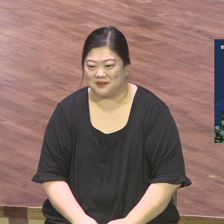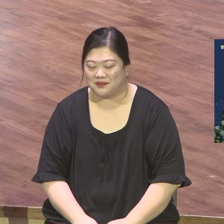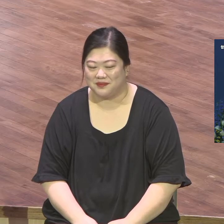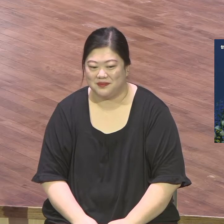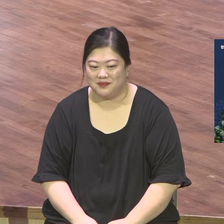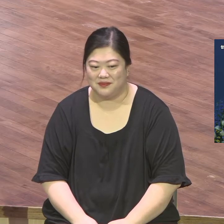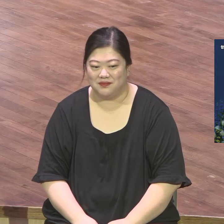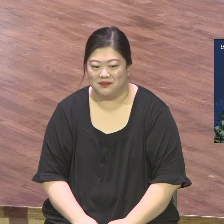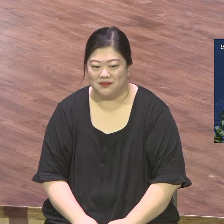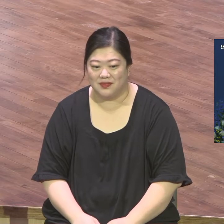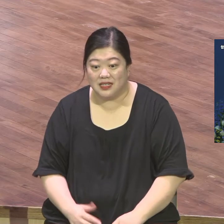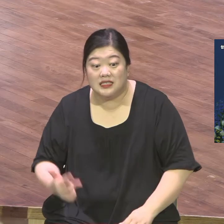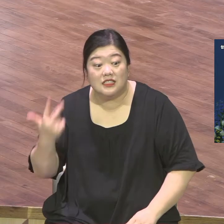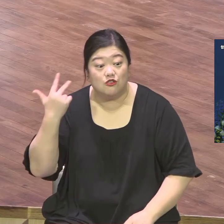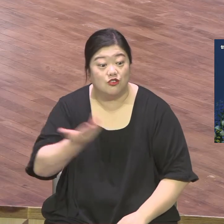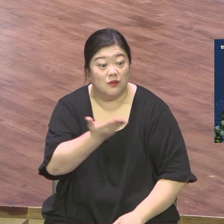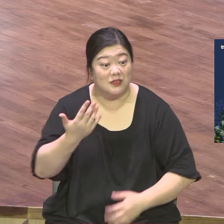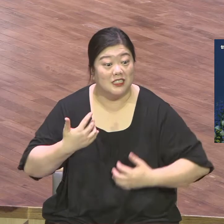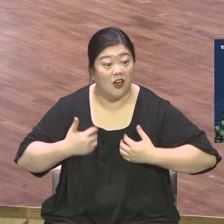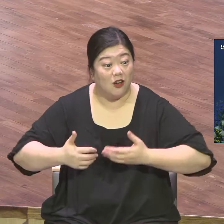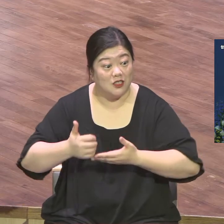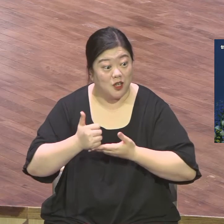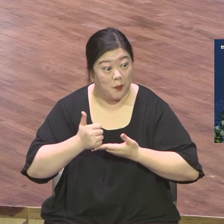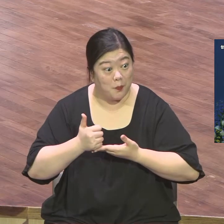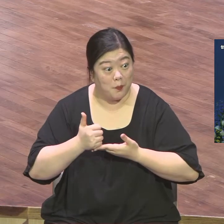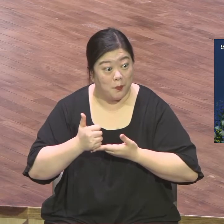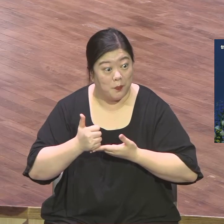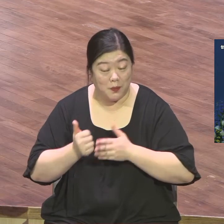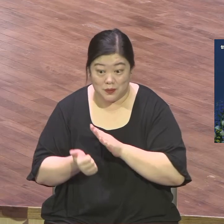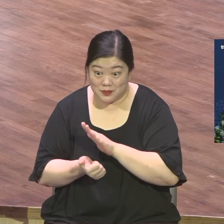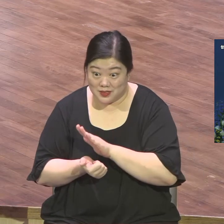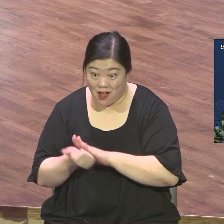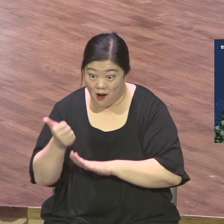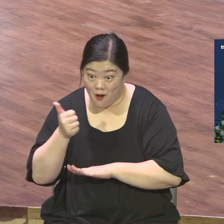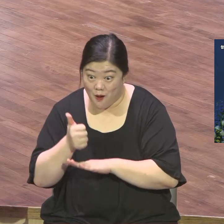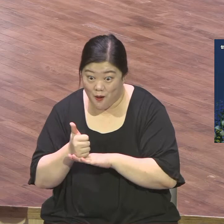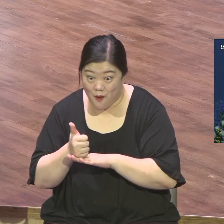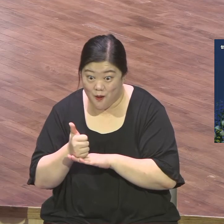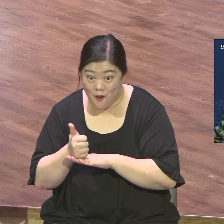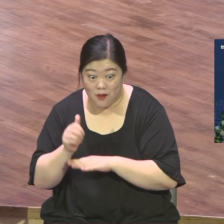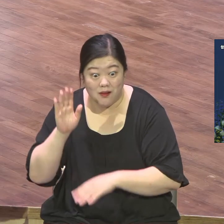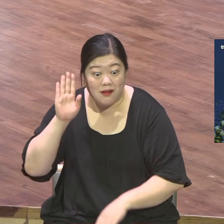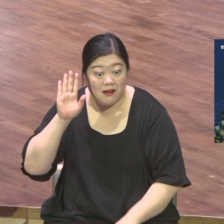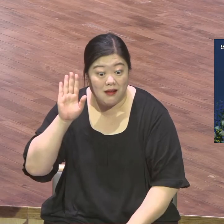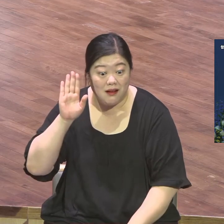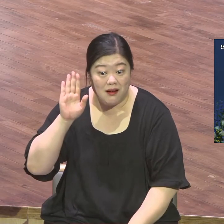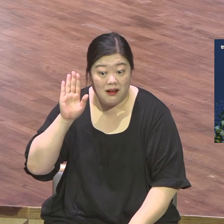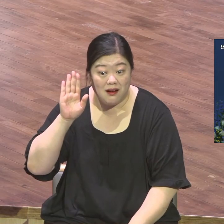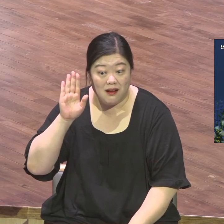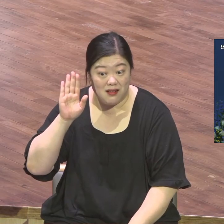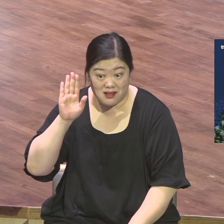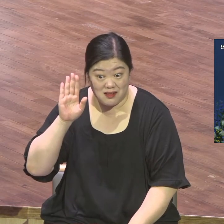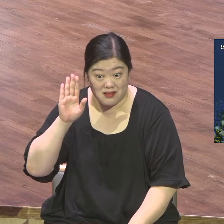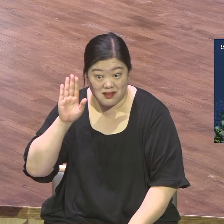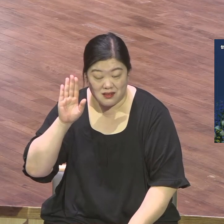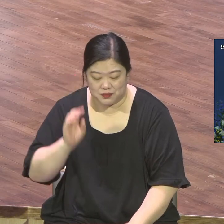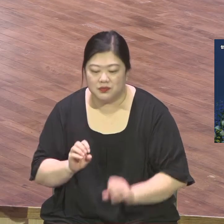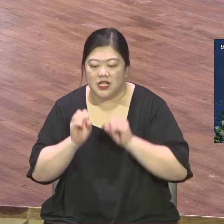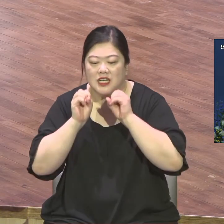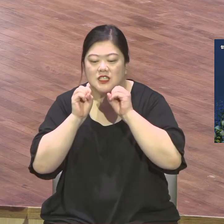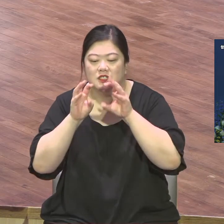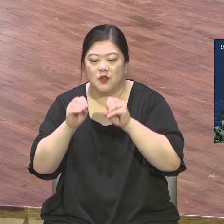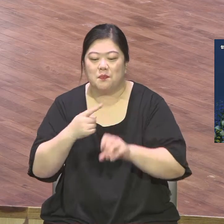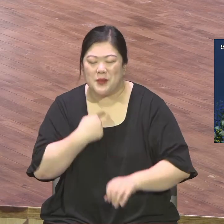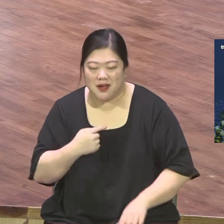지난주 영접시켰습니까? 복음을 전해봤습니까? 불신자에게 예수